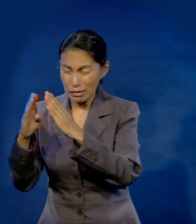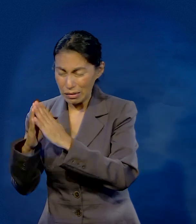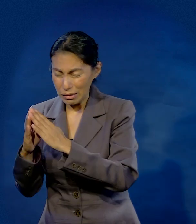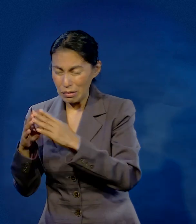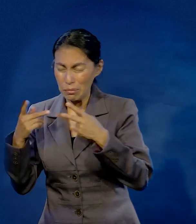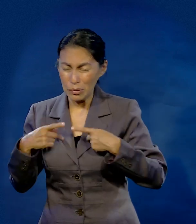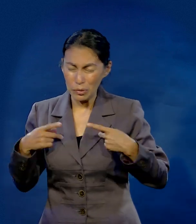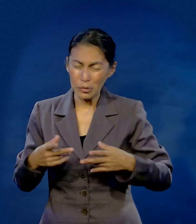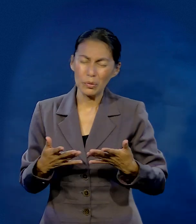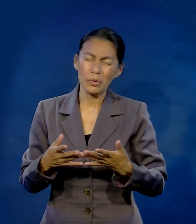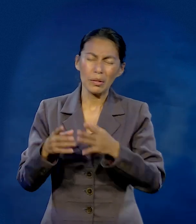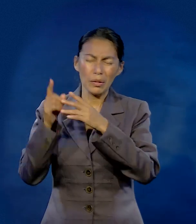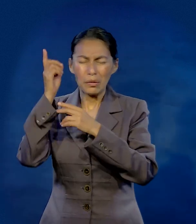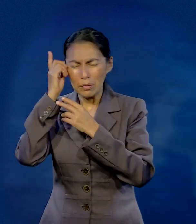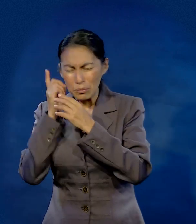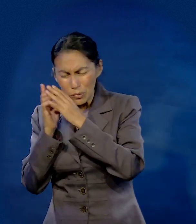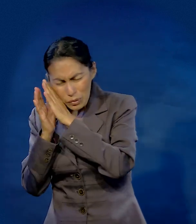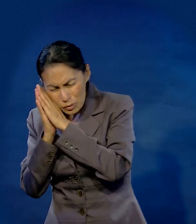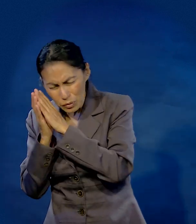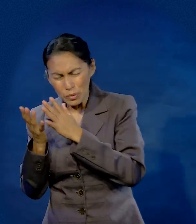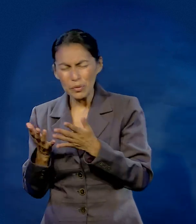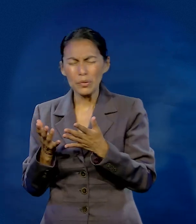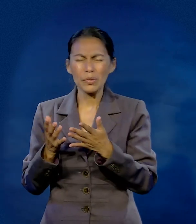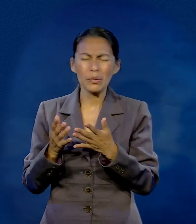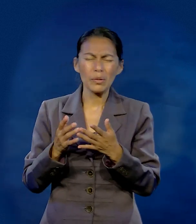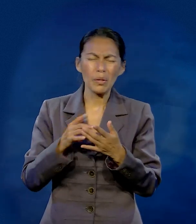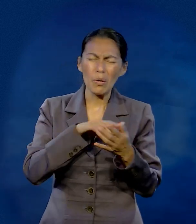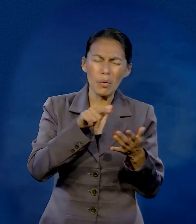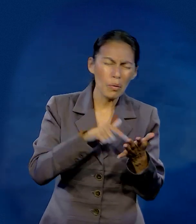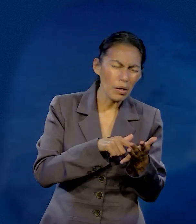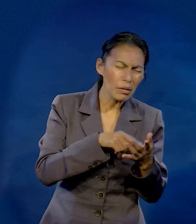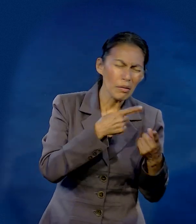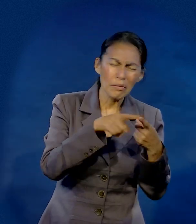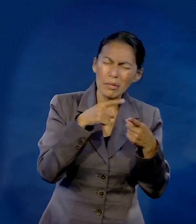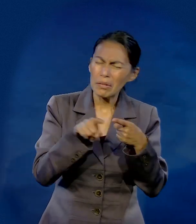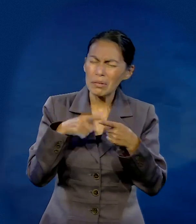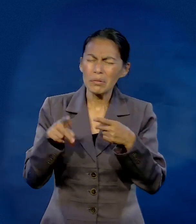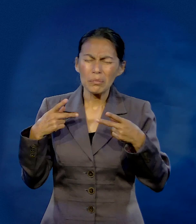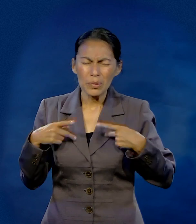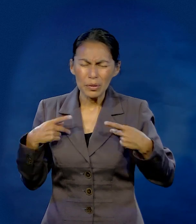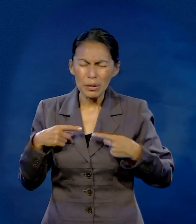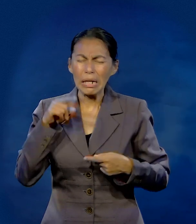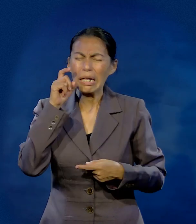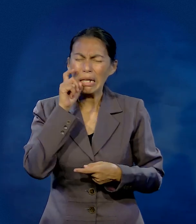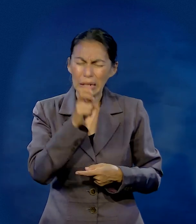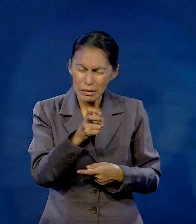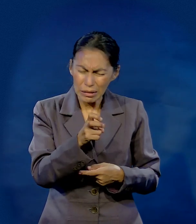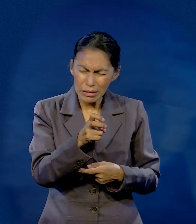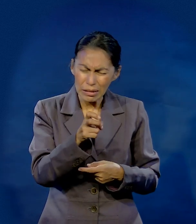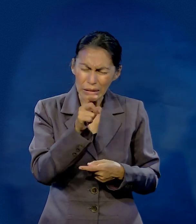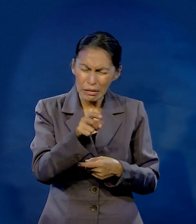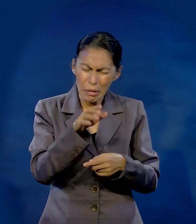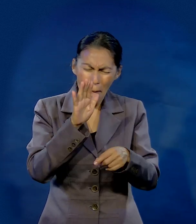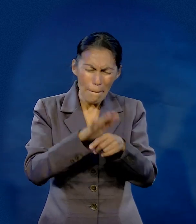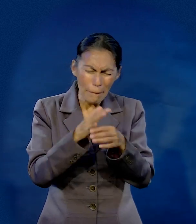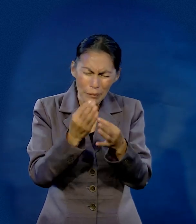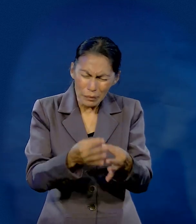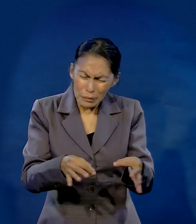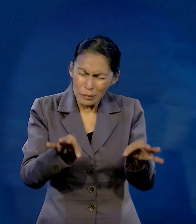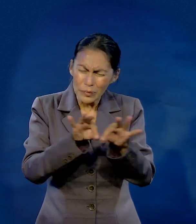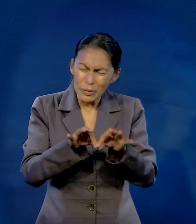esta transmisión es allí es allí donde van a ocurrir las cosas más importantes de nuestra vida